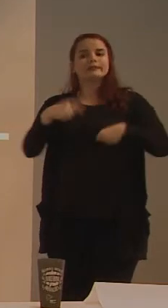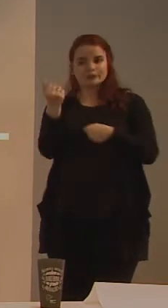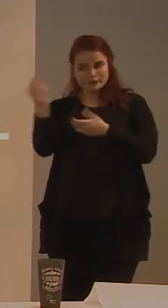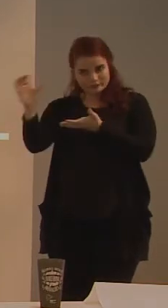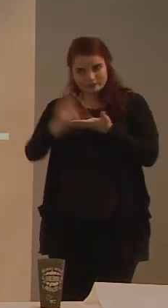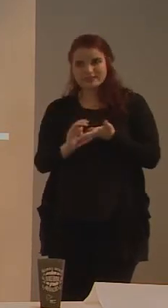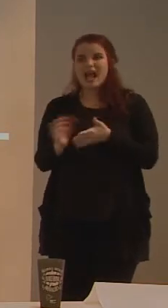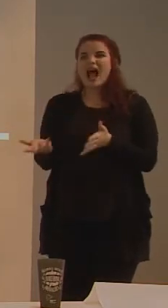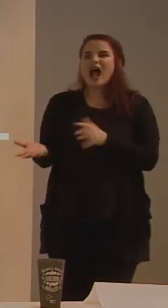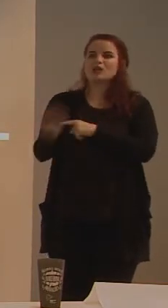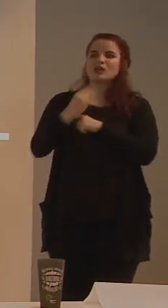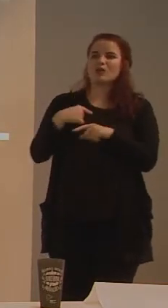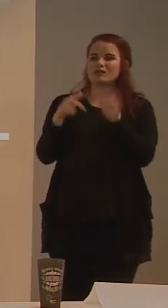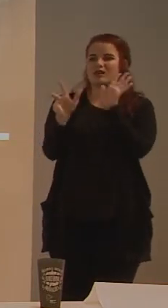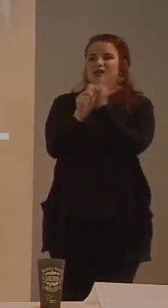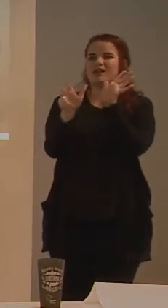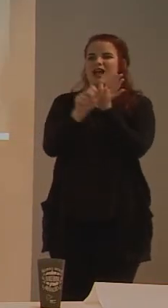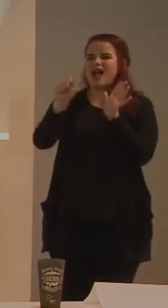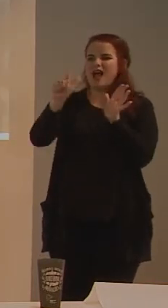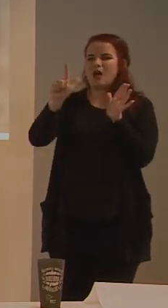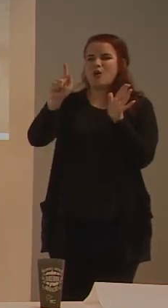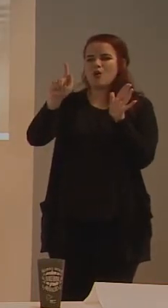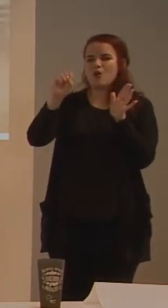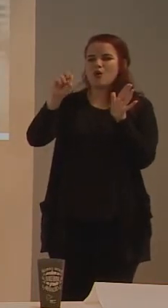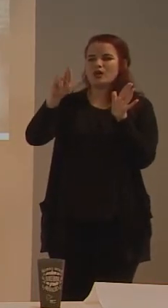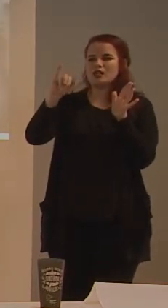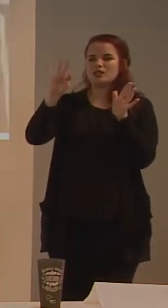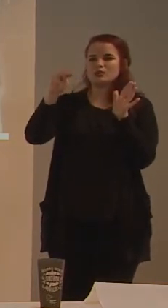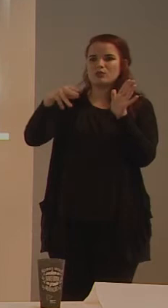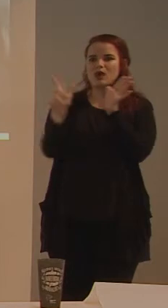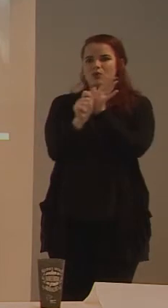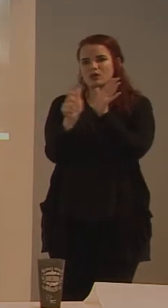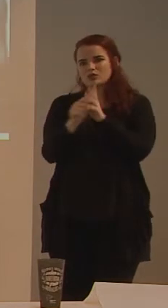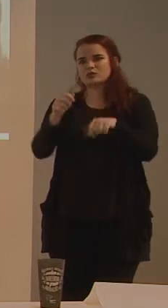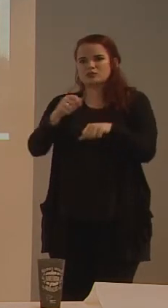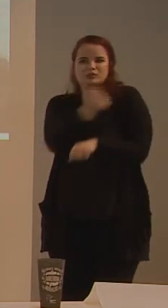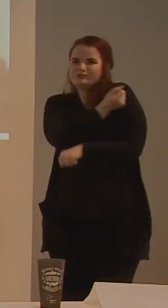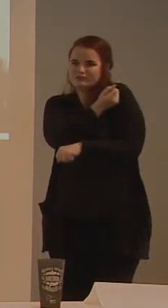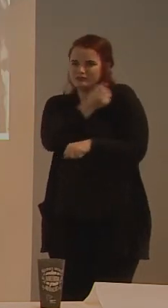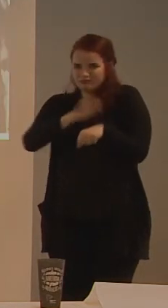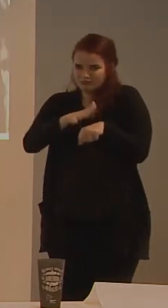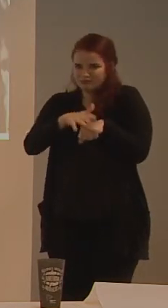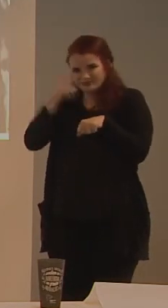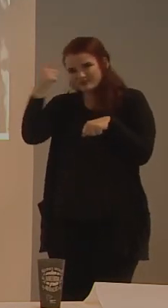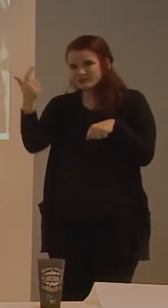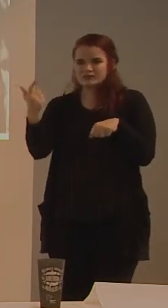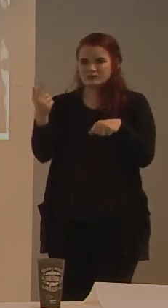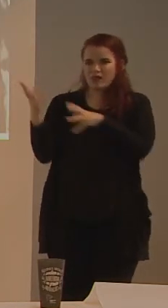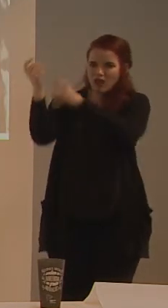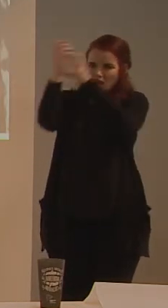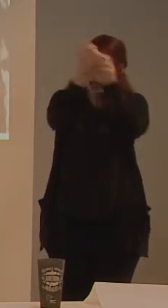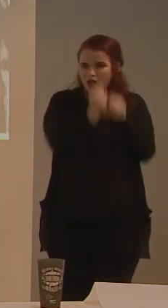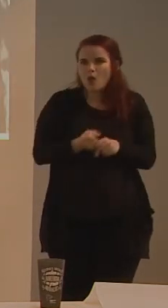fazer basicamente o contrário do que os outros algoritmos fazem, que é recomendar conteúdo diverso a partir de um diagnóstico de